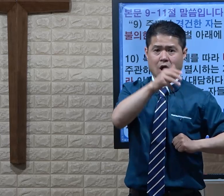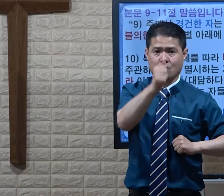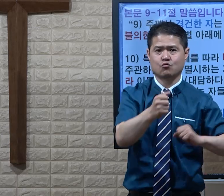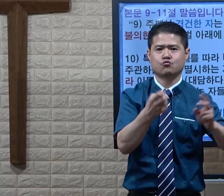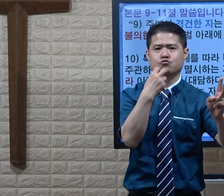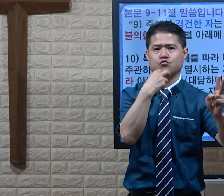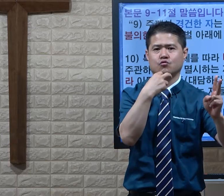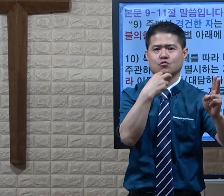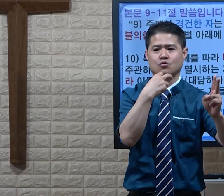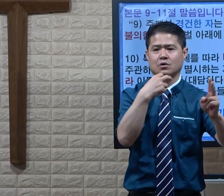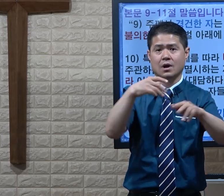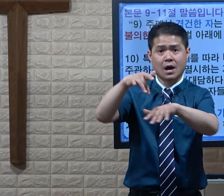천사장이 있고